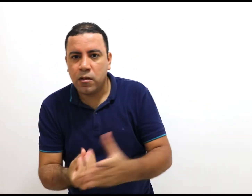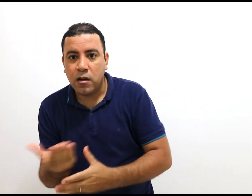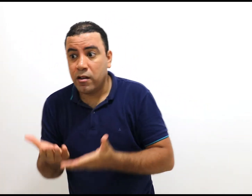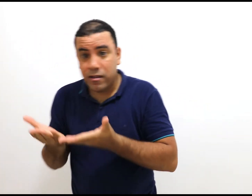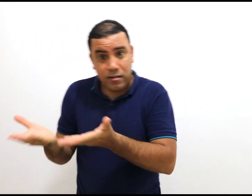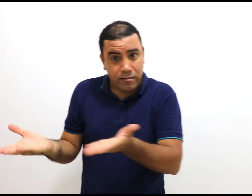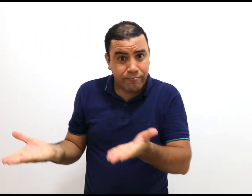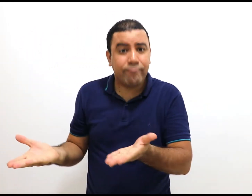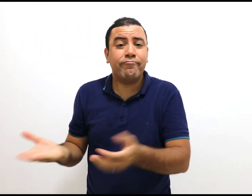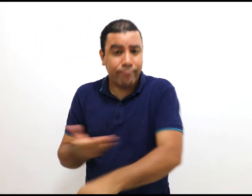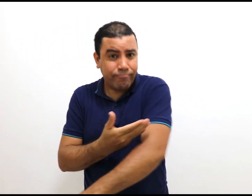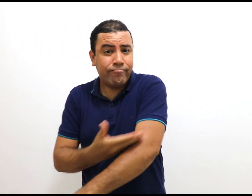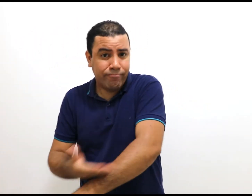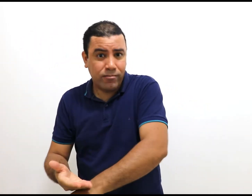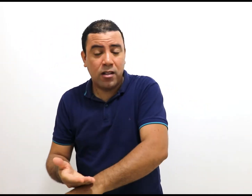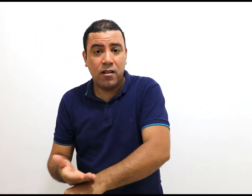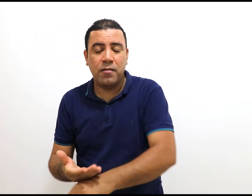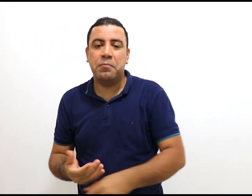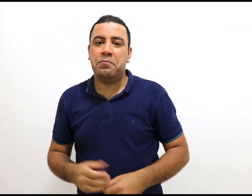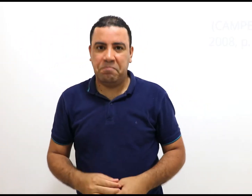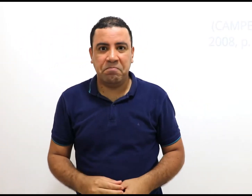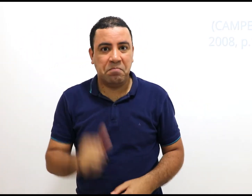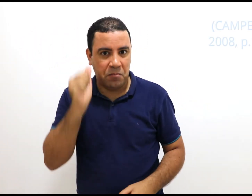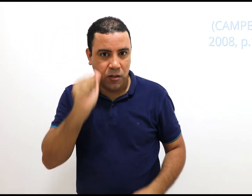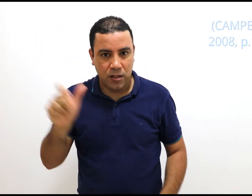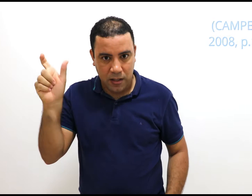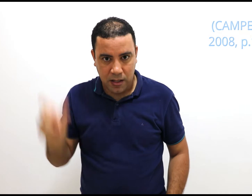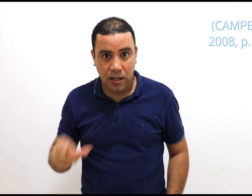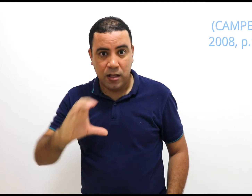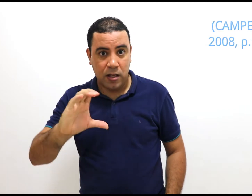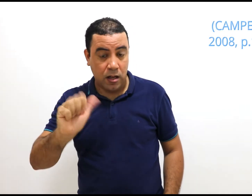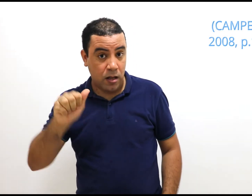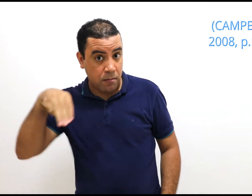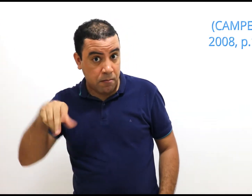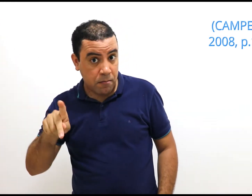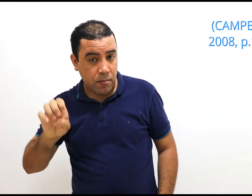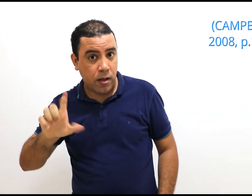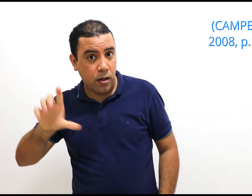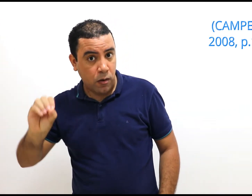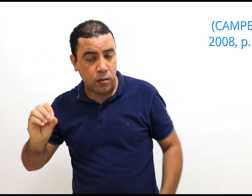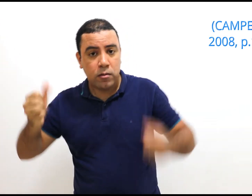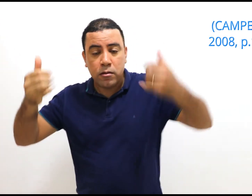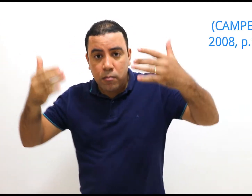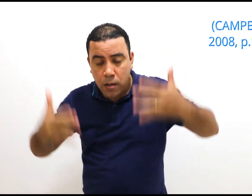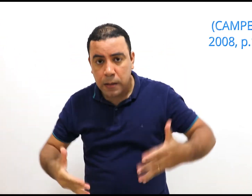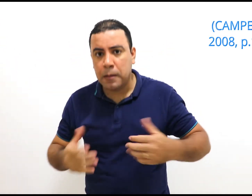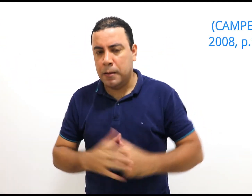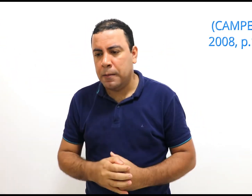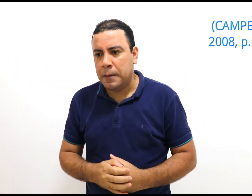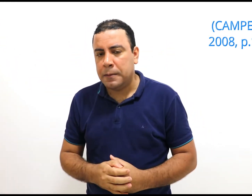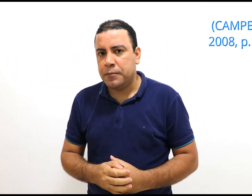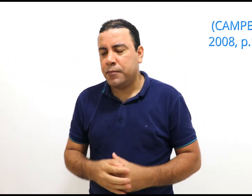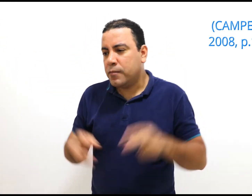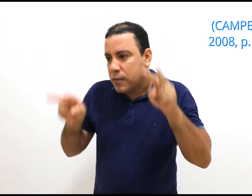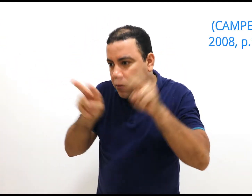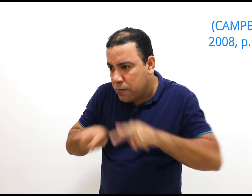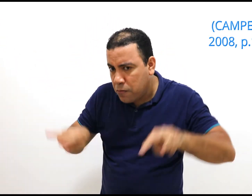que Campelo defende que o que percebemos sensorialmente pelos olhos é diferente quando se